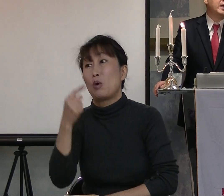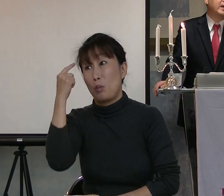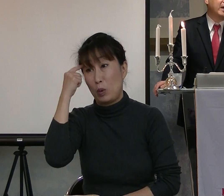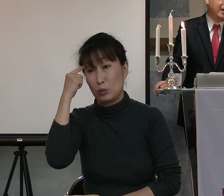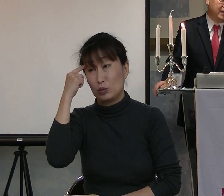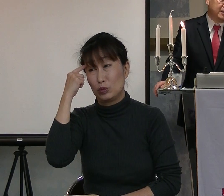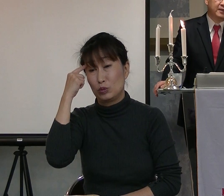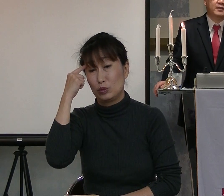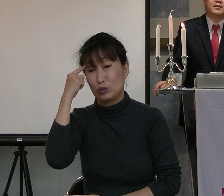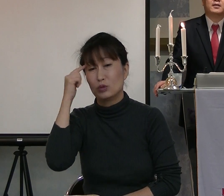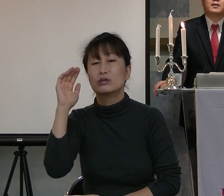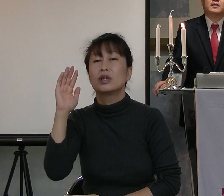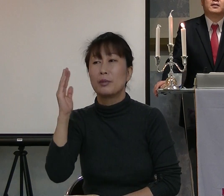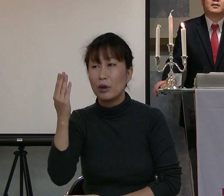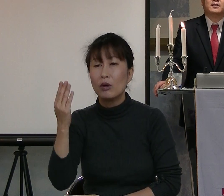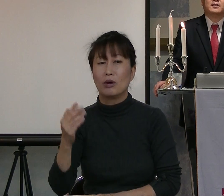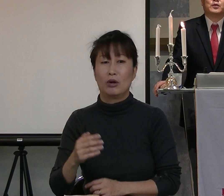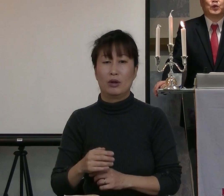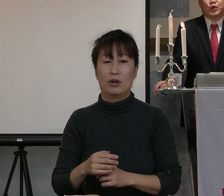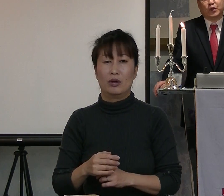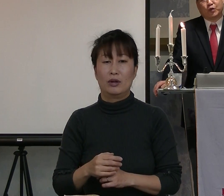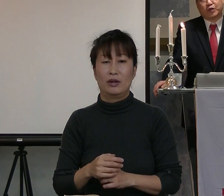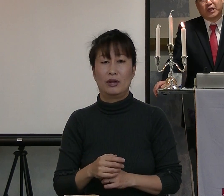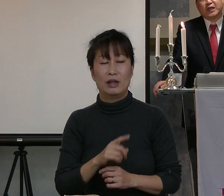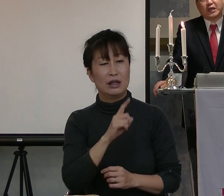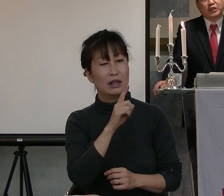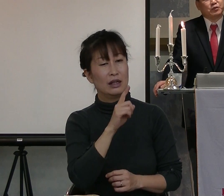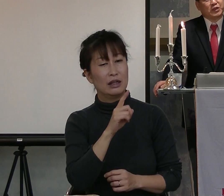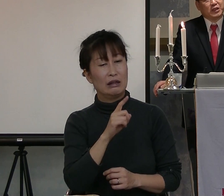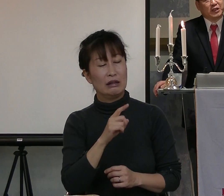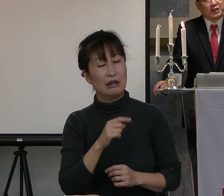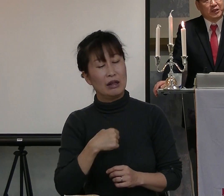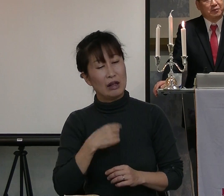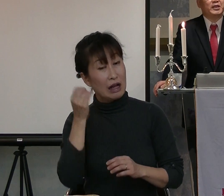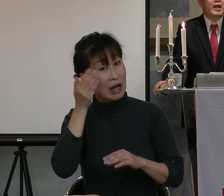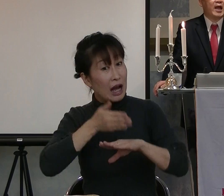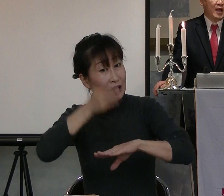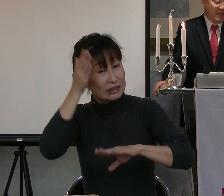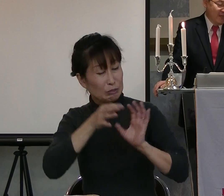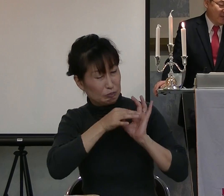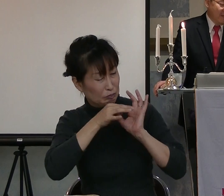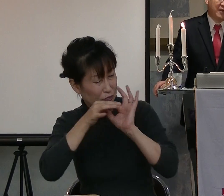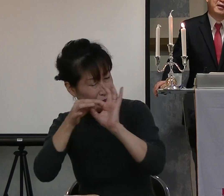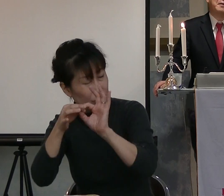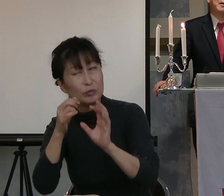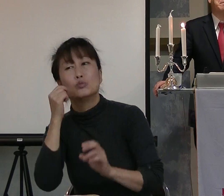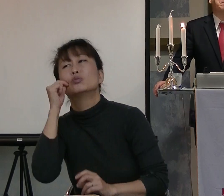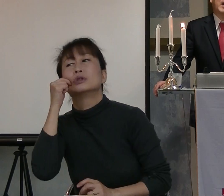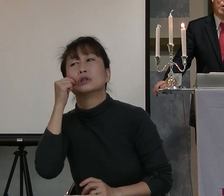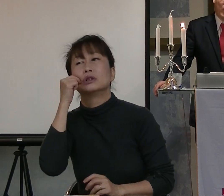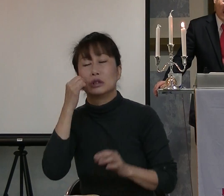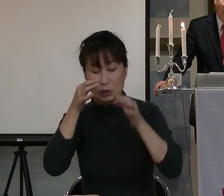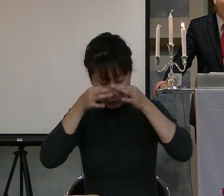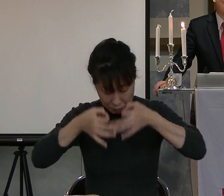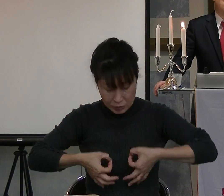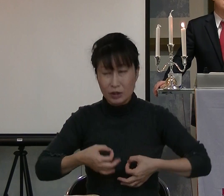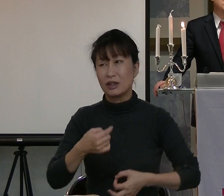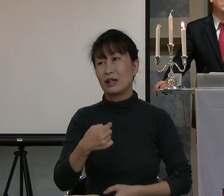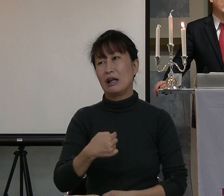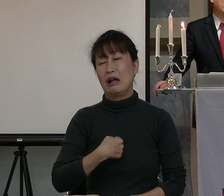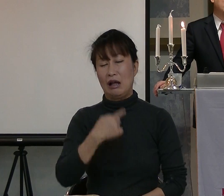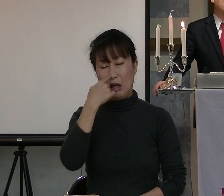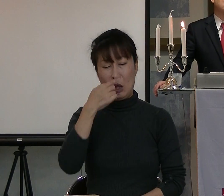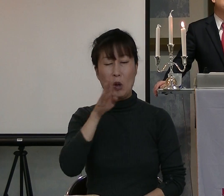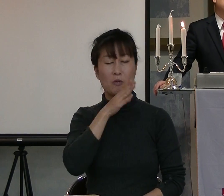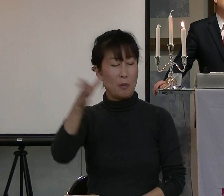思いながら、そういうようなことできない自分自身に見て、ああやなと思う